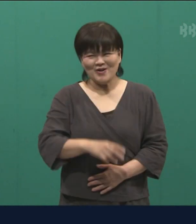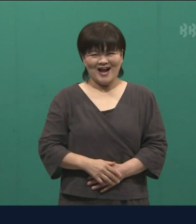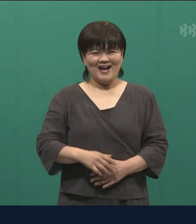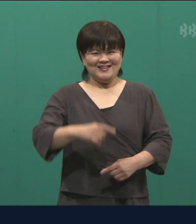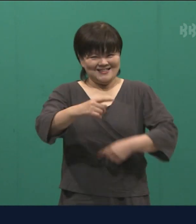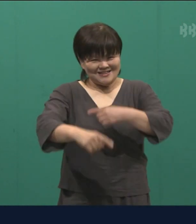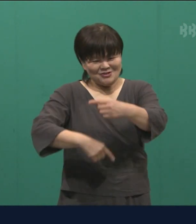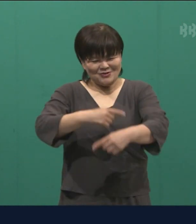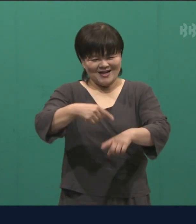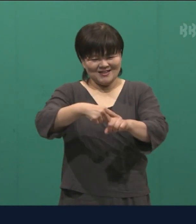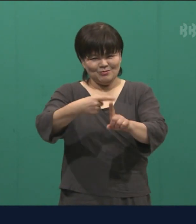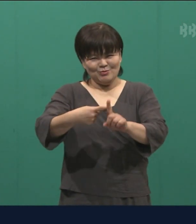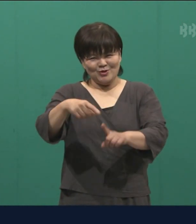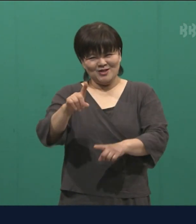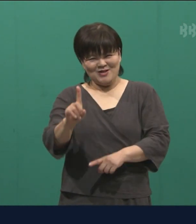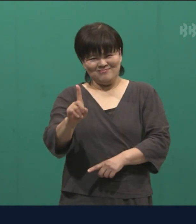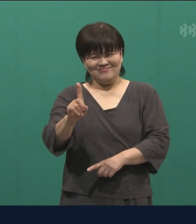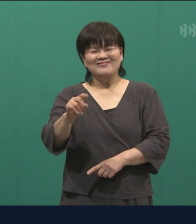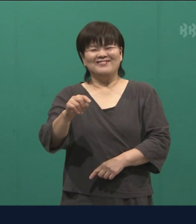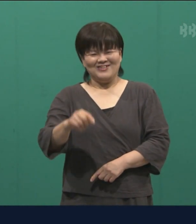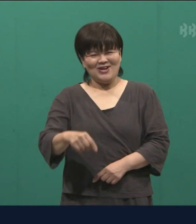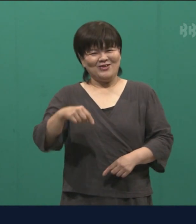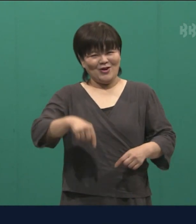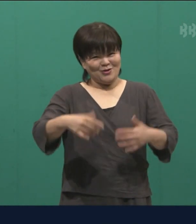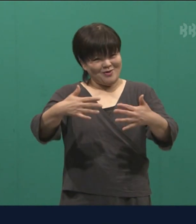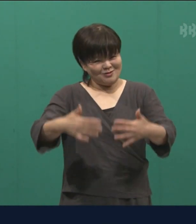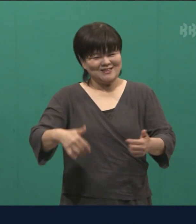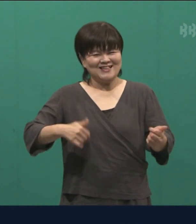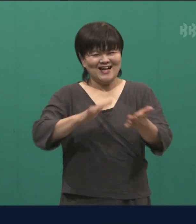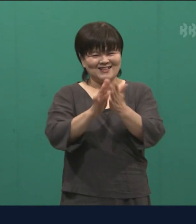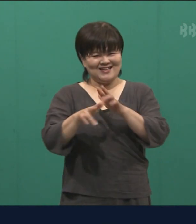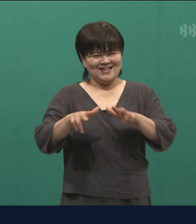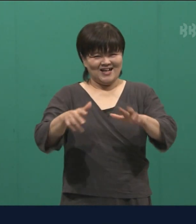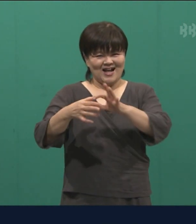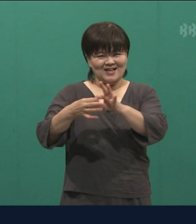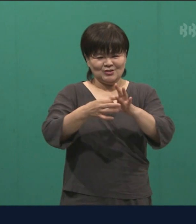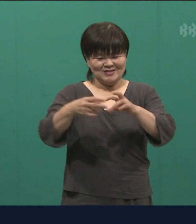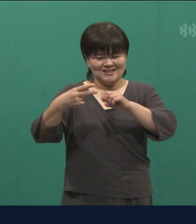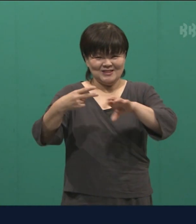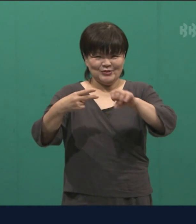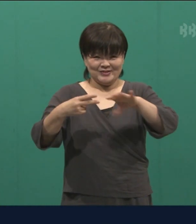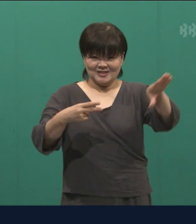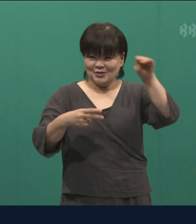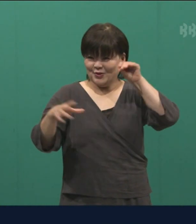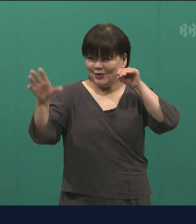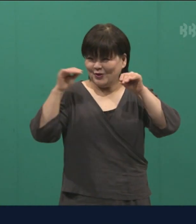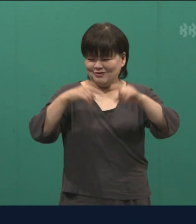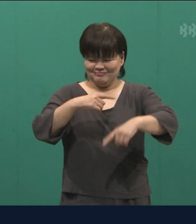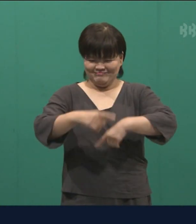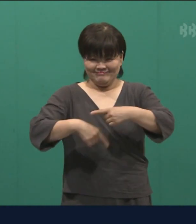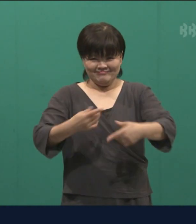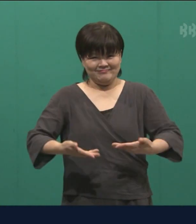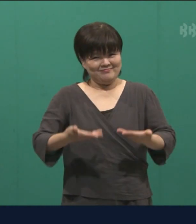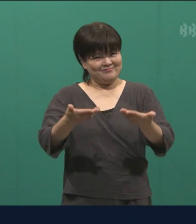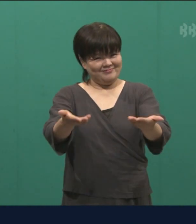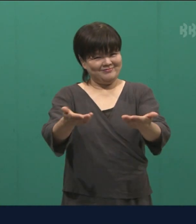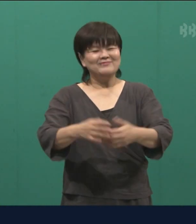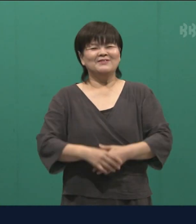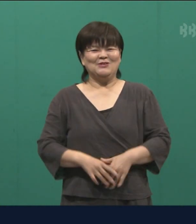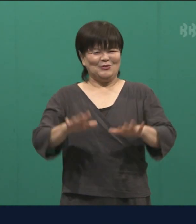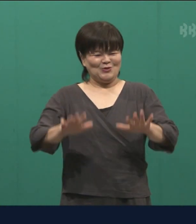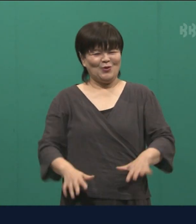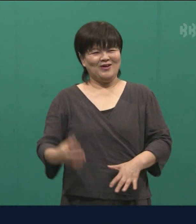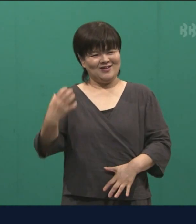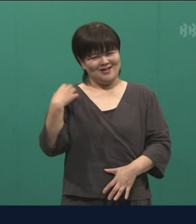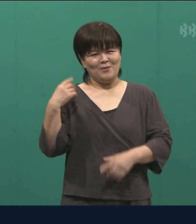こんにちは、手話タイムプラスワンの時間です。この番組は滋賀県政に関するニュースや情報を手話でお届けする番